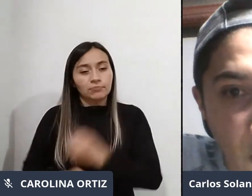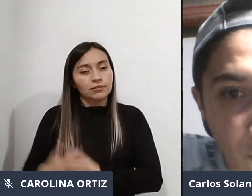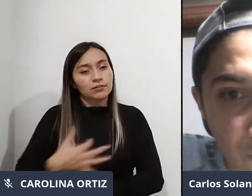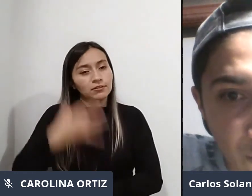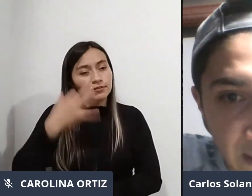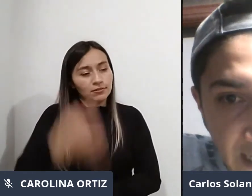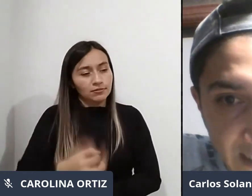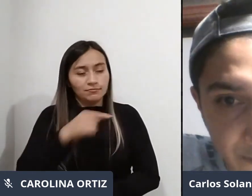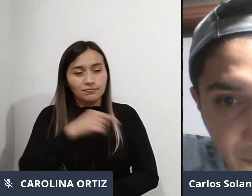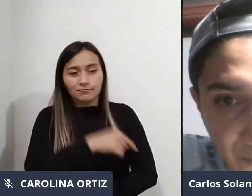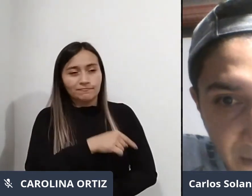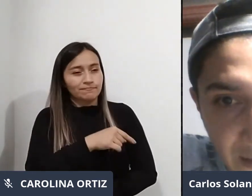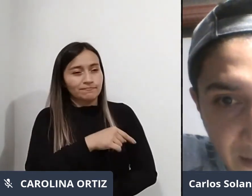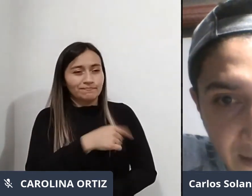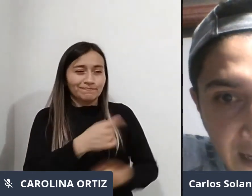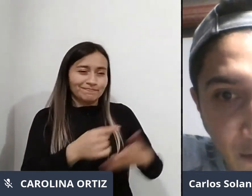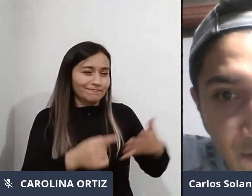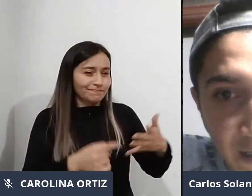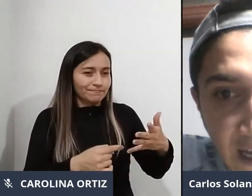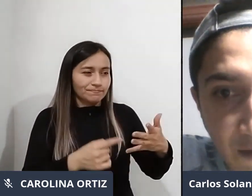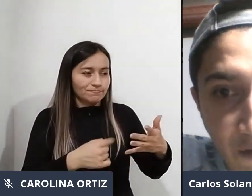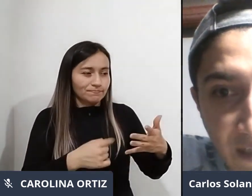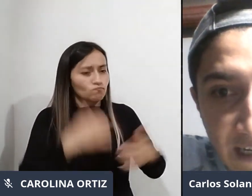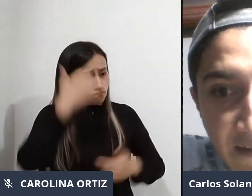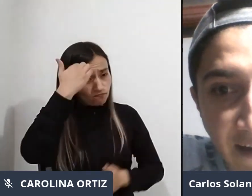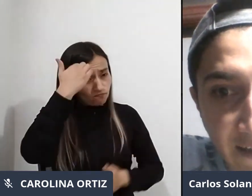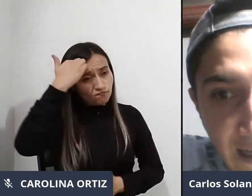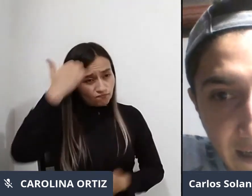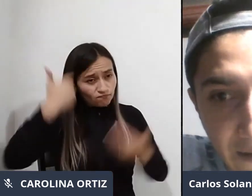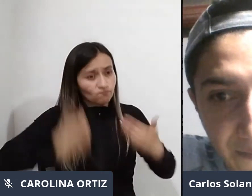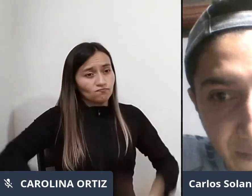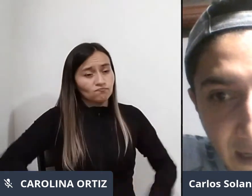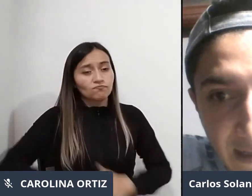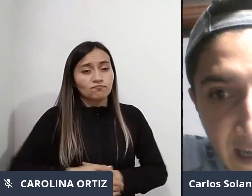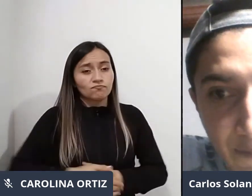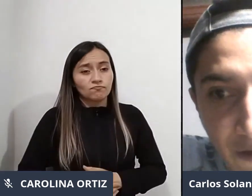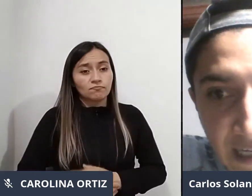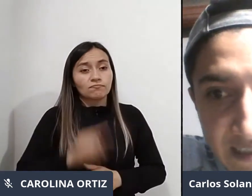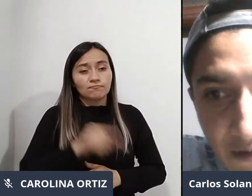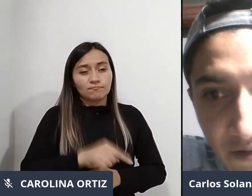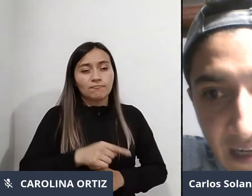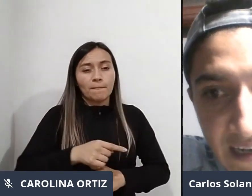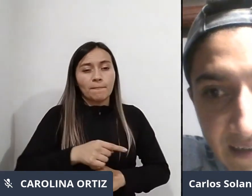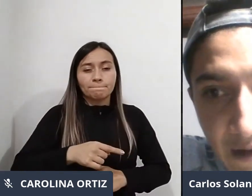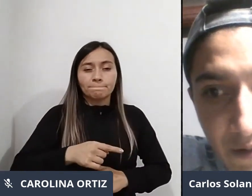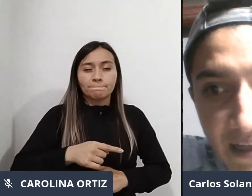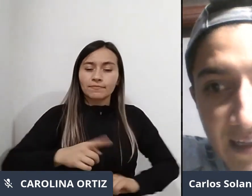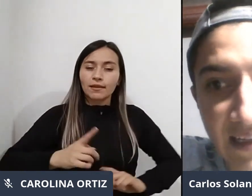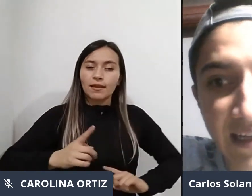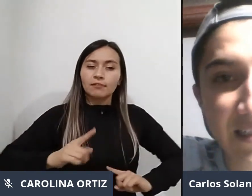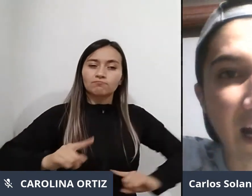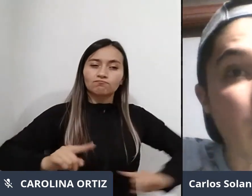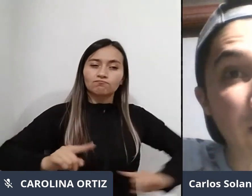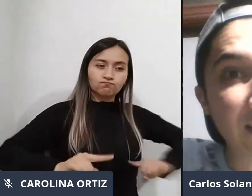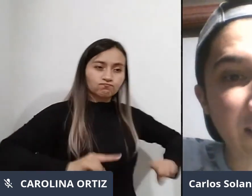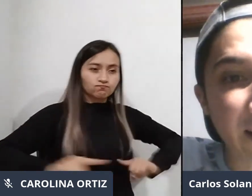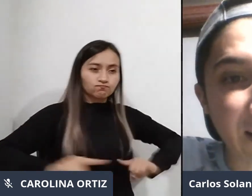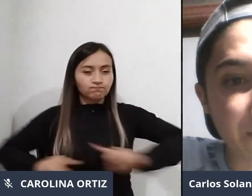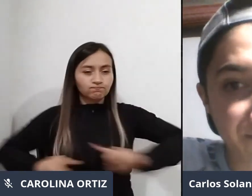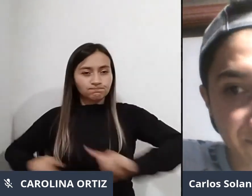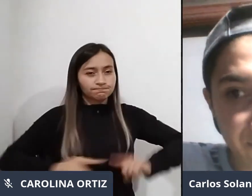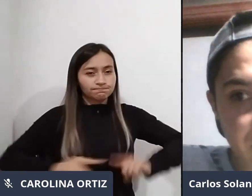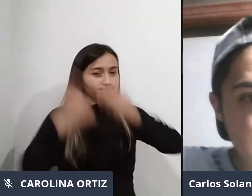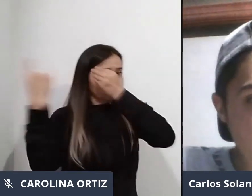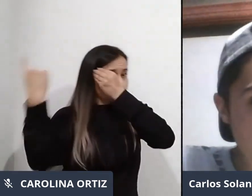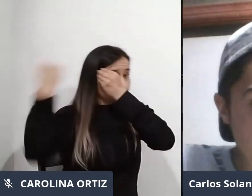el autoritarismo, de la autoridad contra el libertinaje, de la democracia contra la dictadura de derecha o de